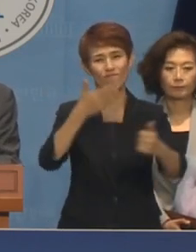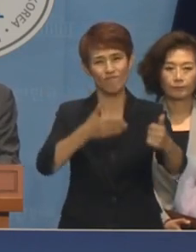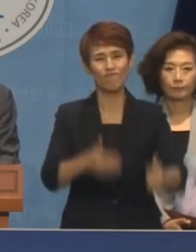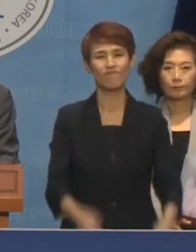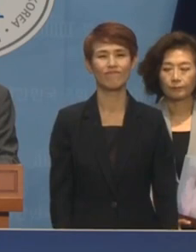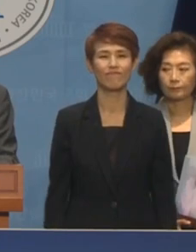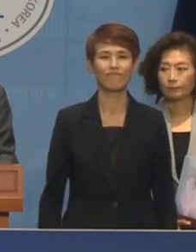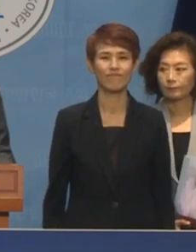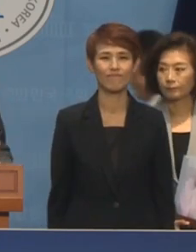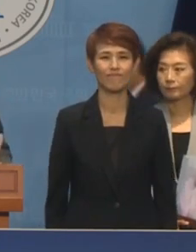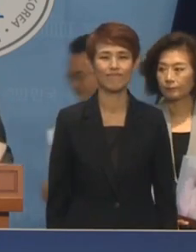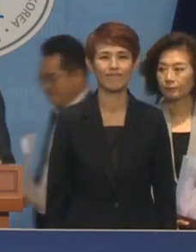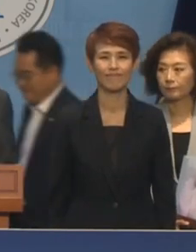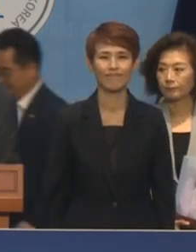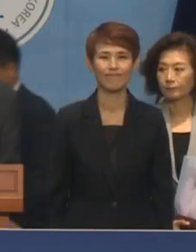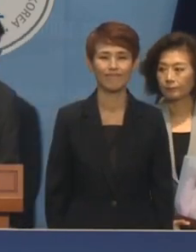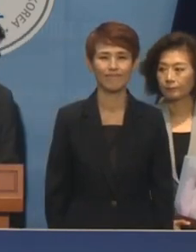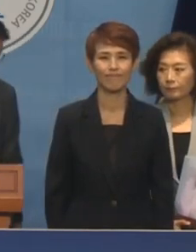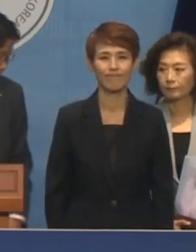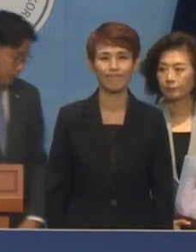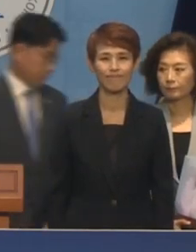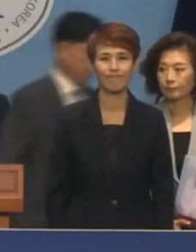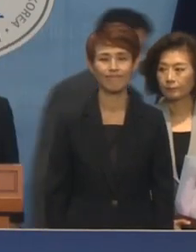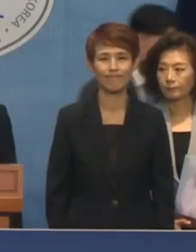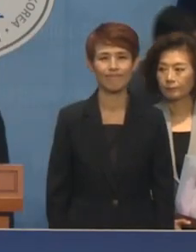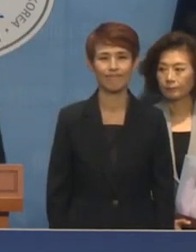부탁드리겠습니다. 감사합니다.